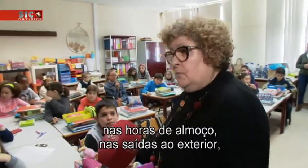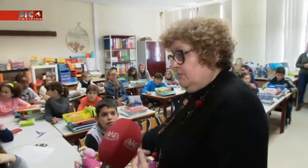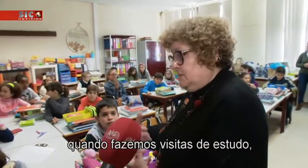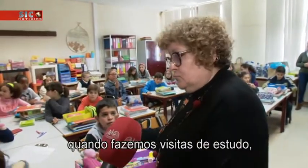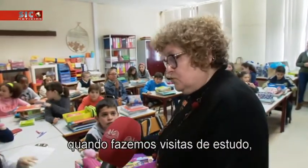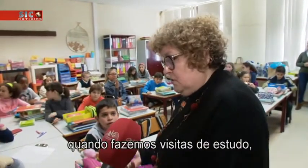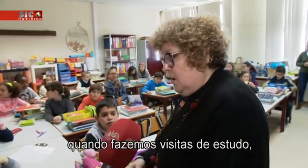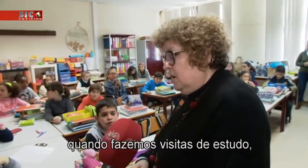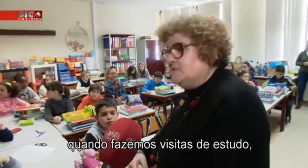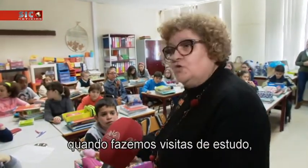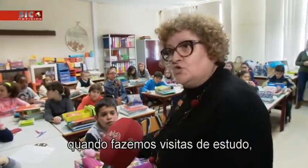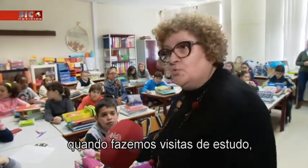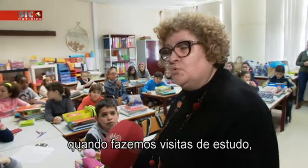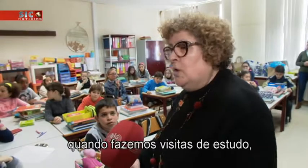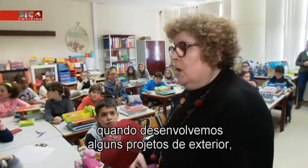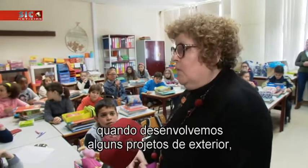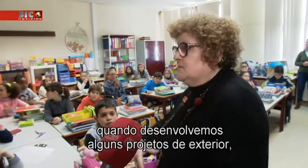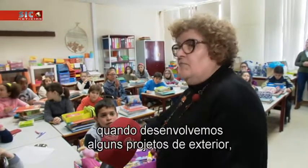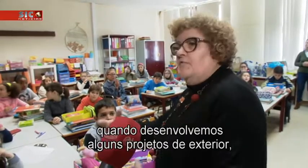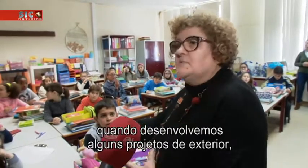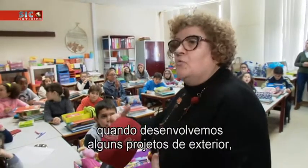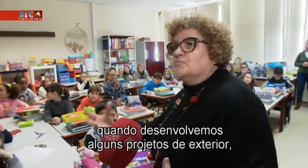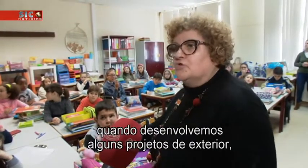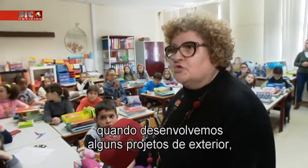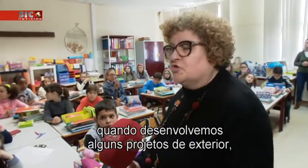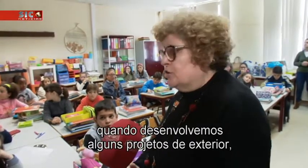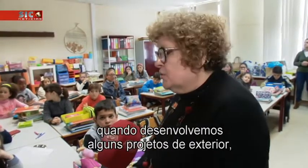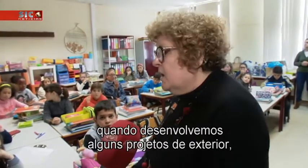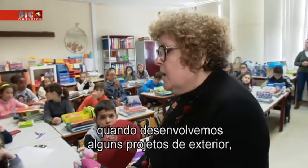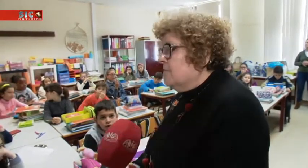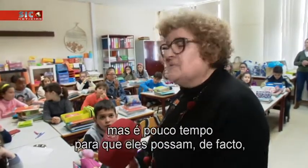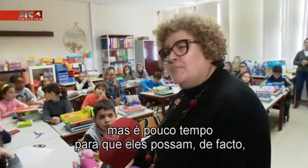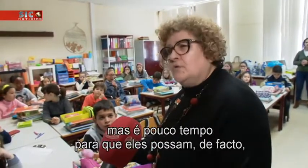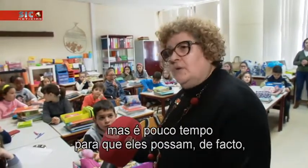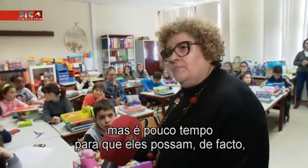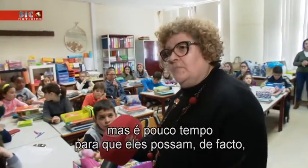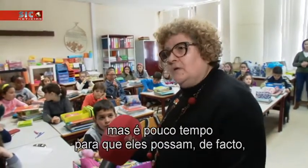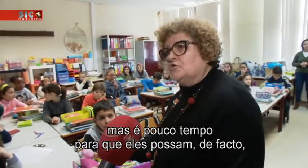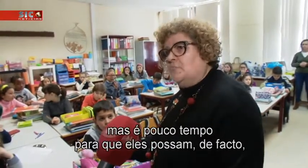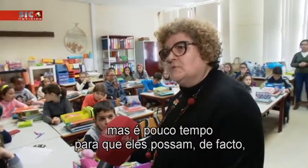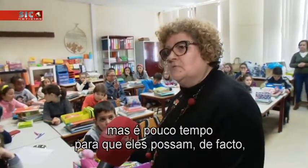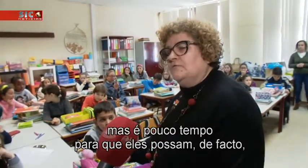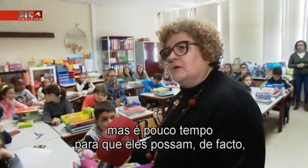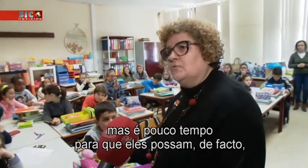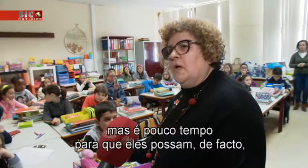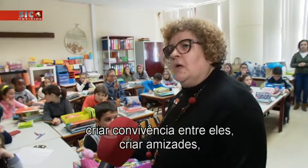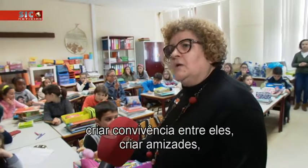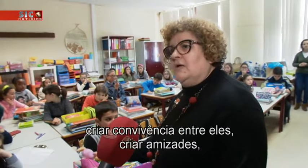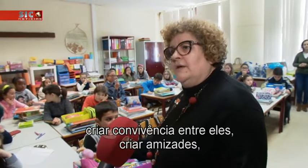quando fazemos visitas de estudo, quando desenvolvemos alguns projetos de exterior. Mas é pouco tempo para que eles possam, de facto, criar